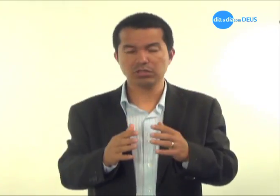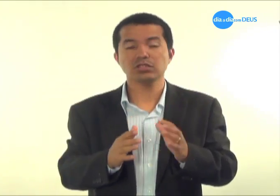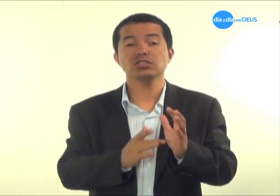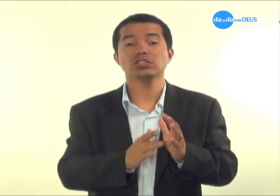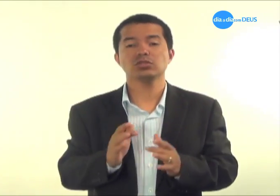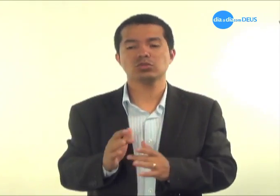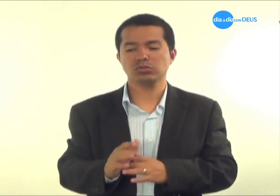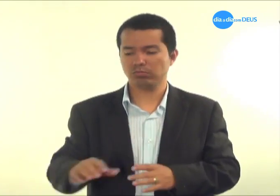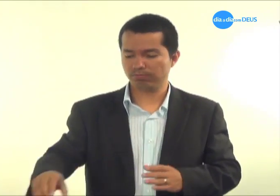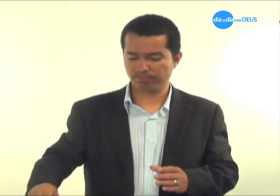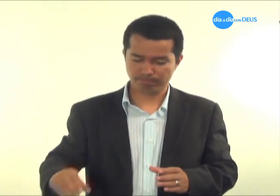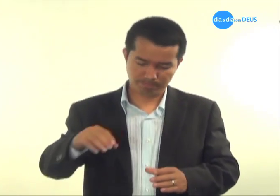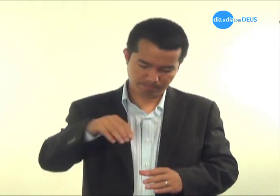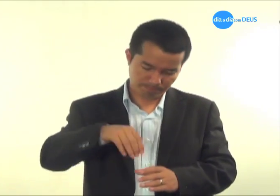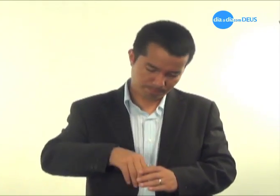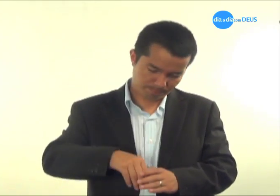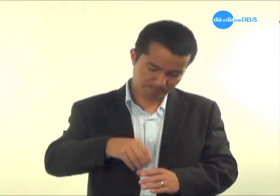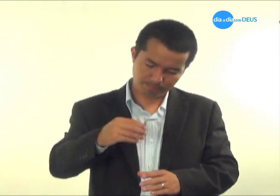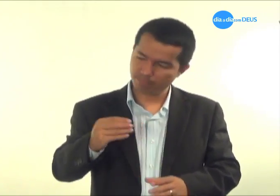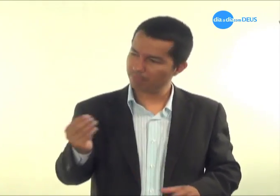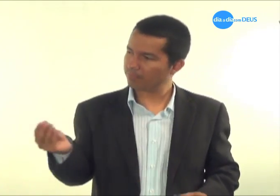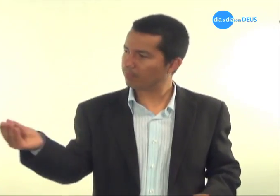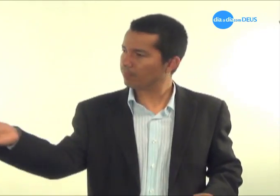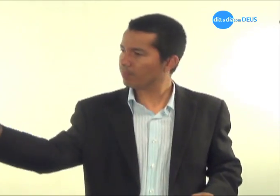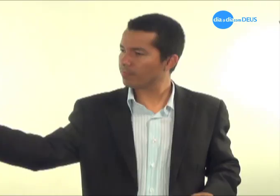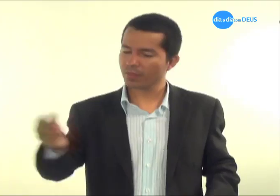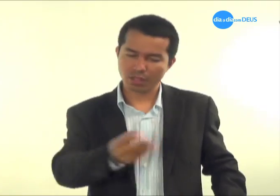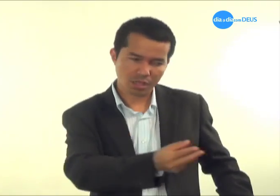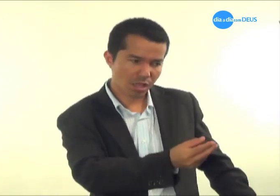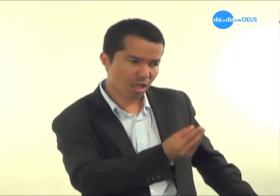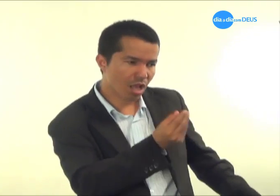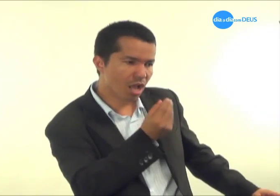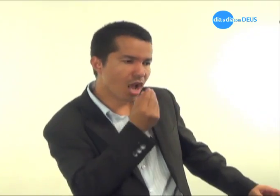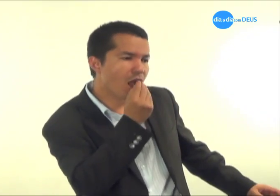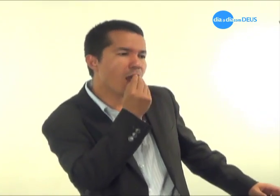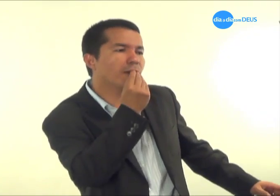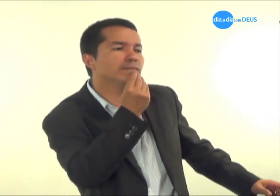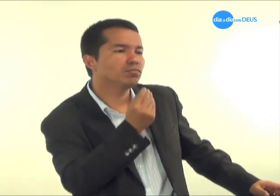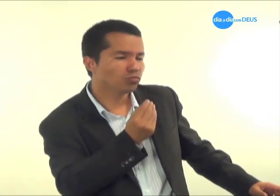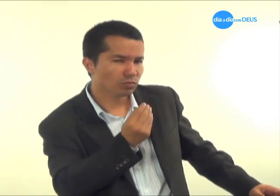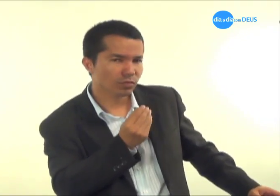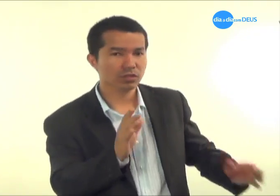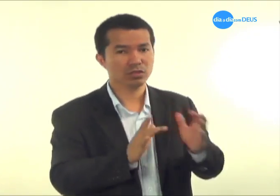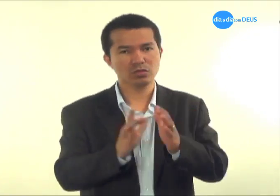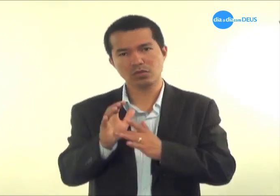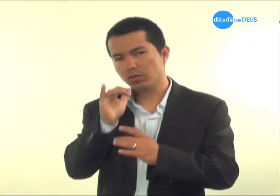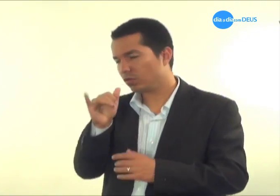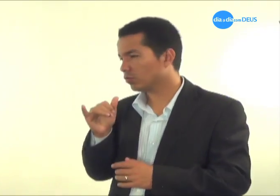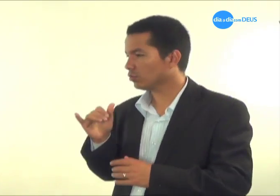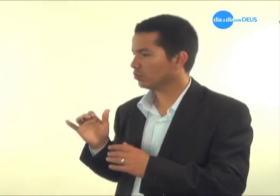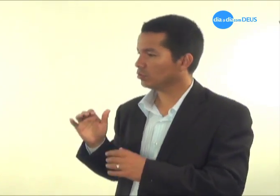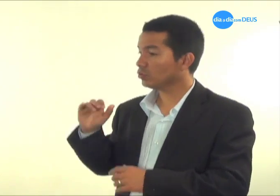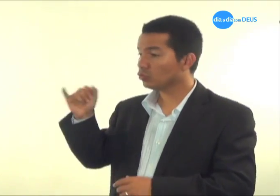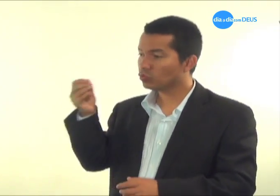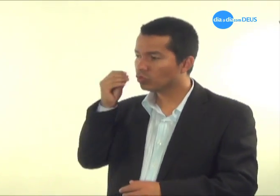bem, Jesus molha o seu pão no vinho e dá-nos na boca de Judas. E diz: Judas, eu sei